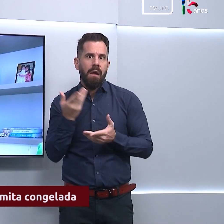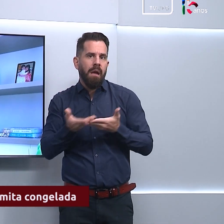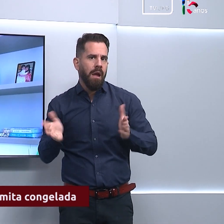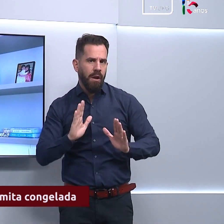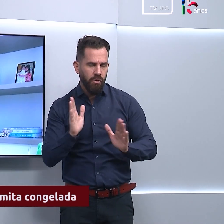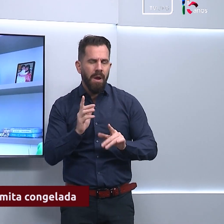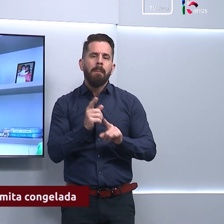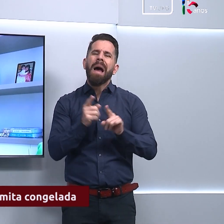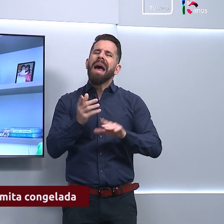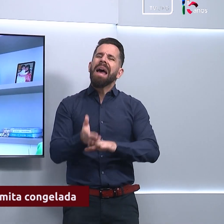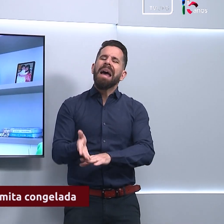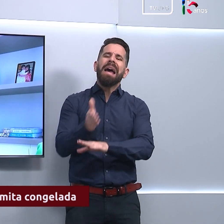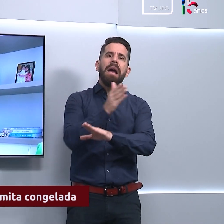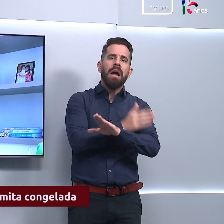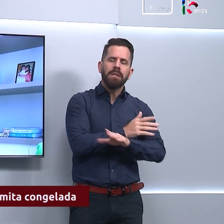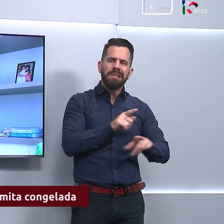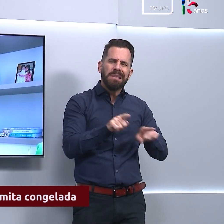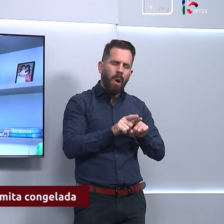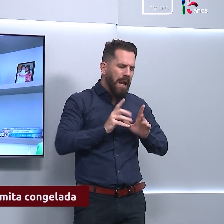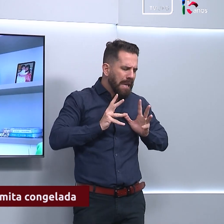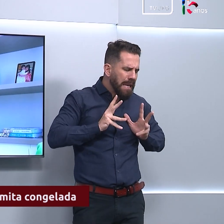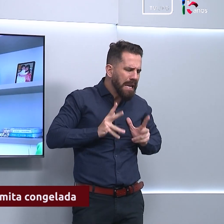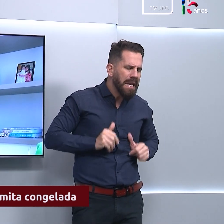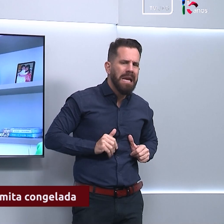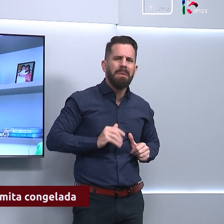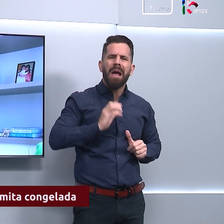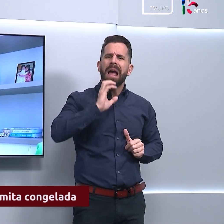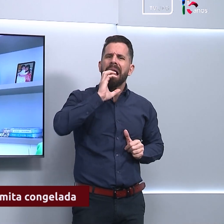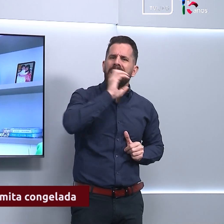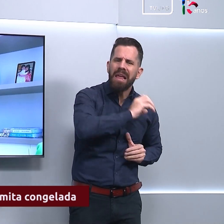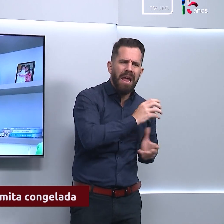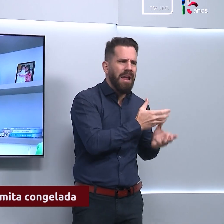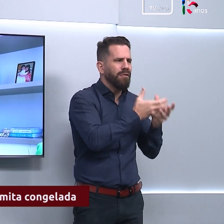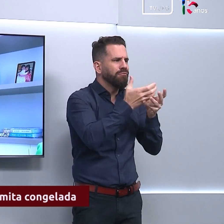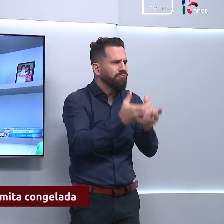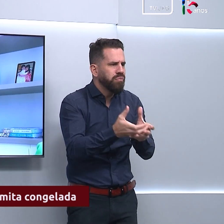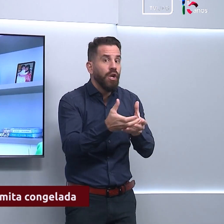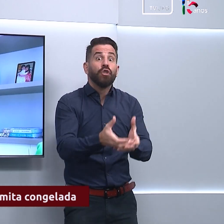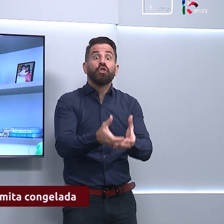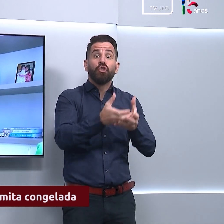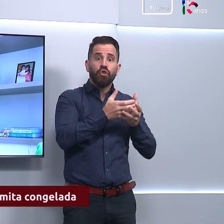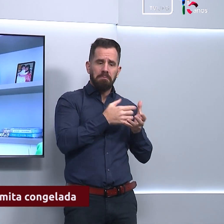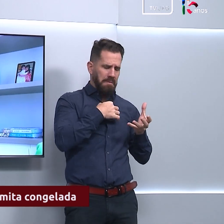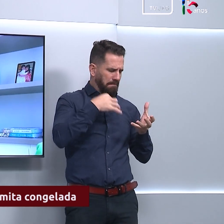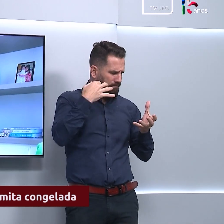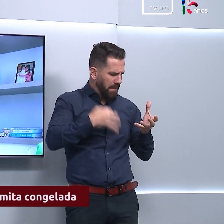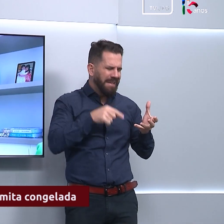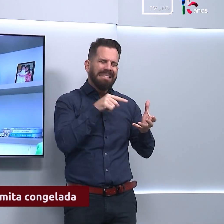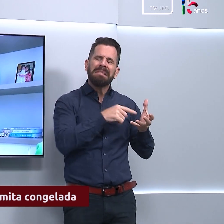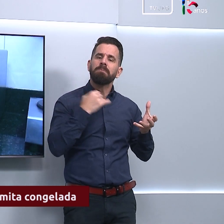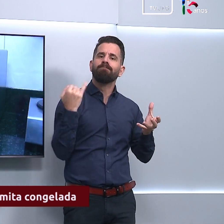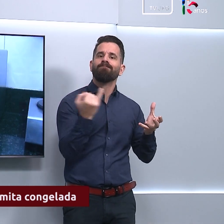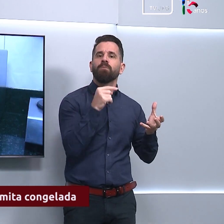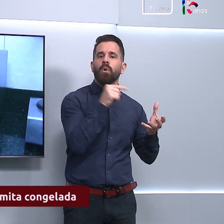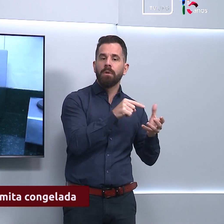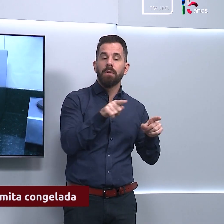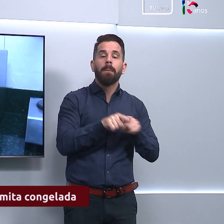lá no início, no pré-preparo, ela é super fundamental para poder evitar mesmo e fazer essa